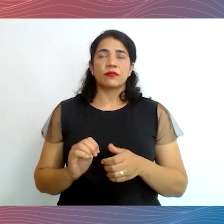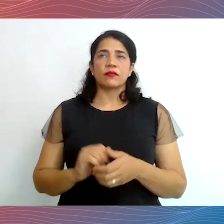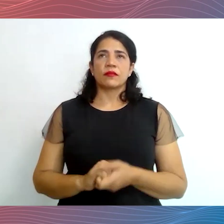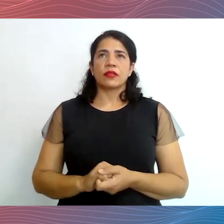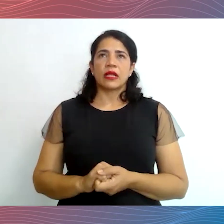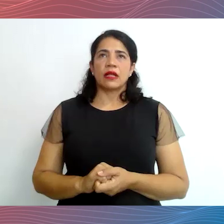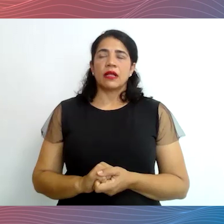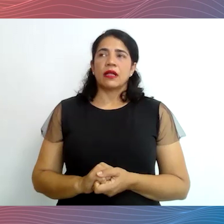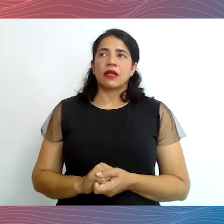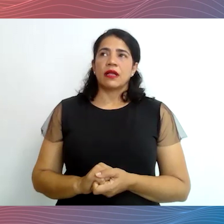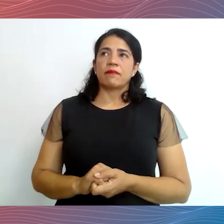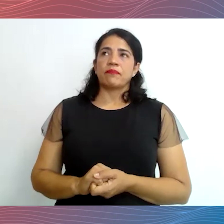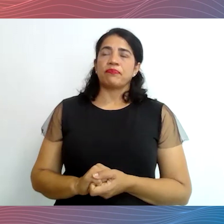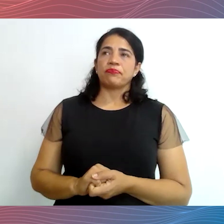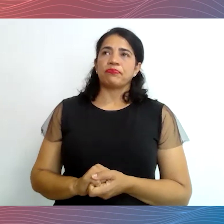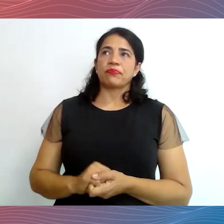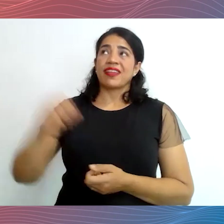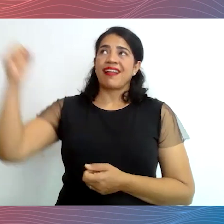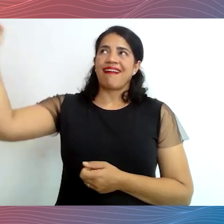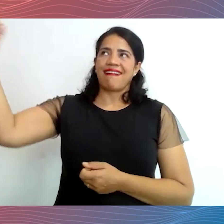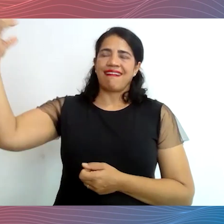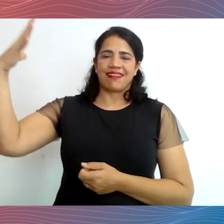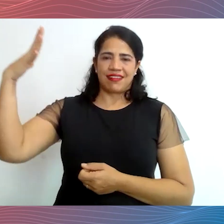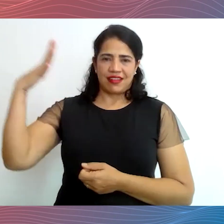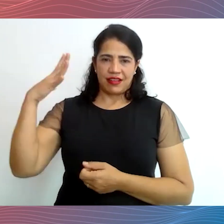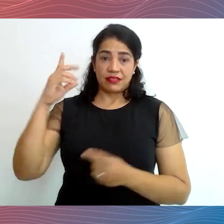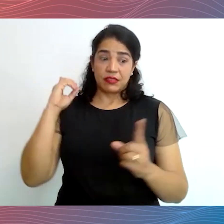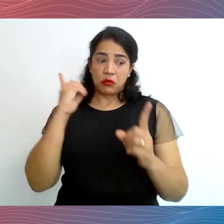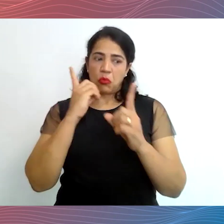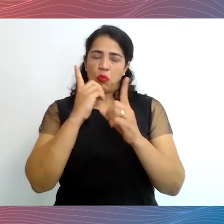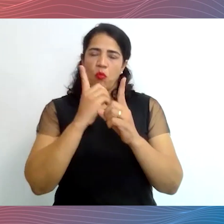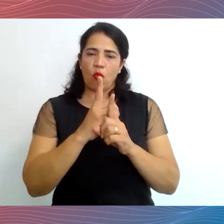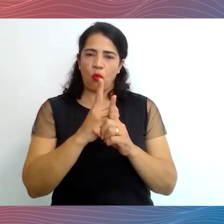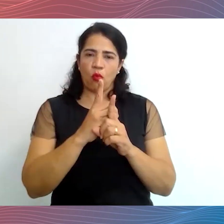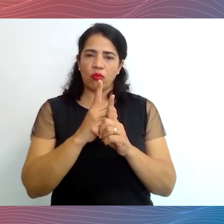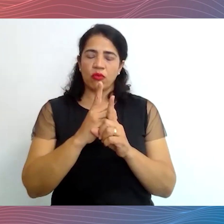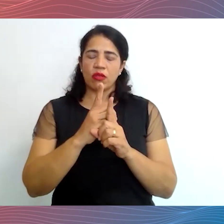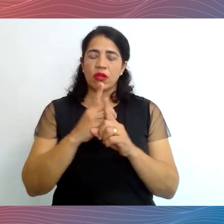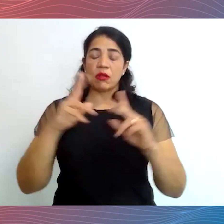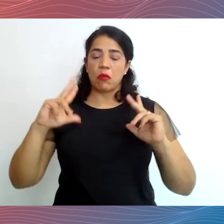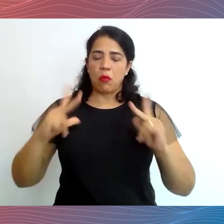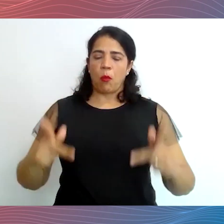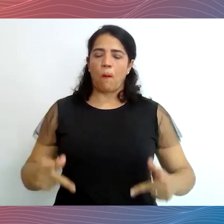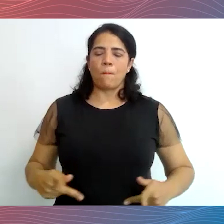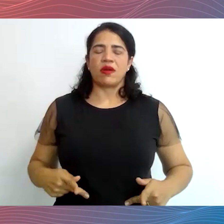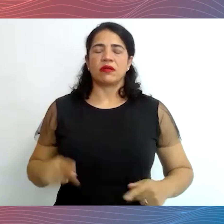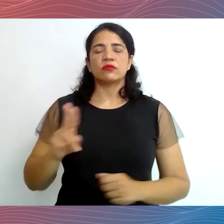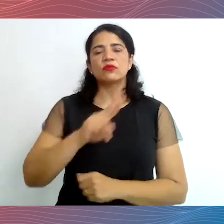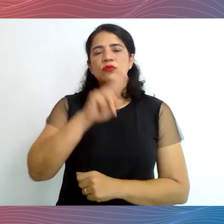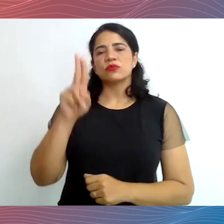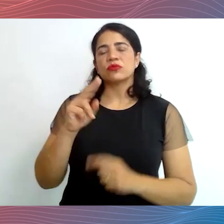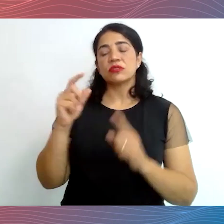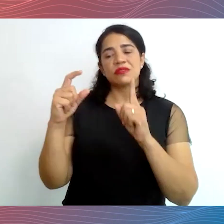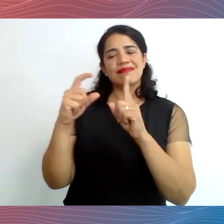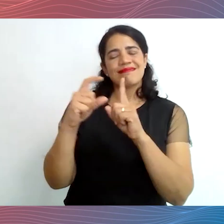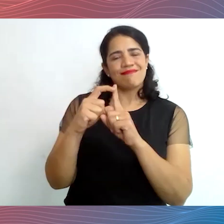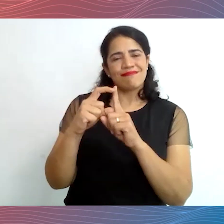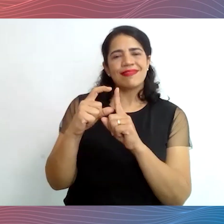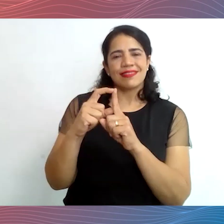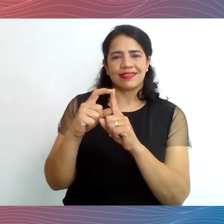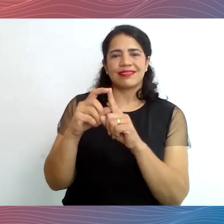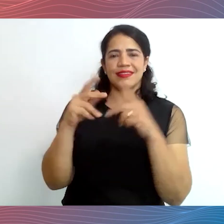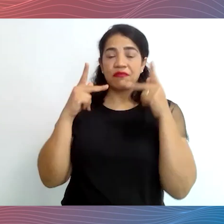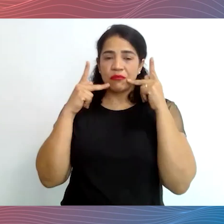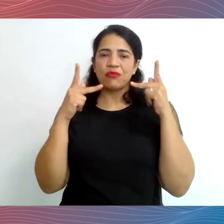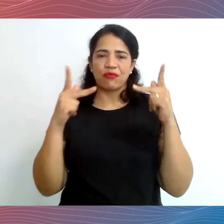da palavra e do Espírito. Jesus disse aos judeus, aos seus discípulos: as palavras que eu vos tenho dito